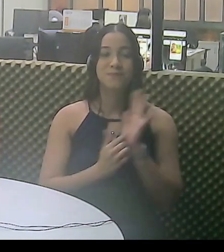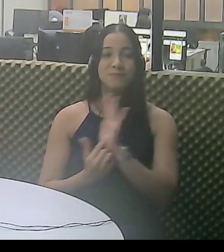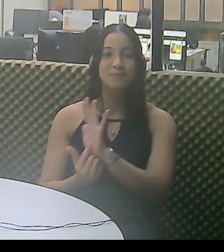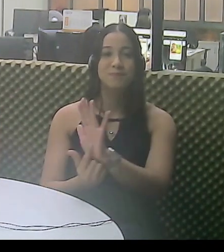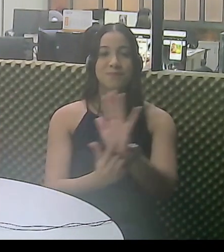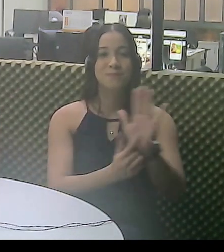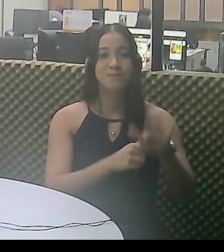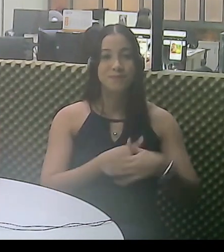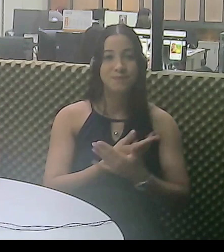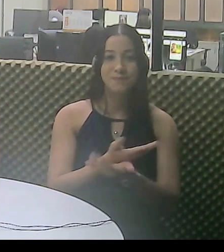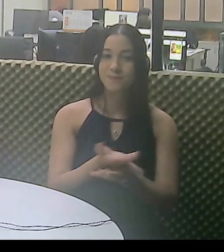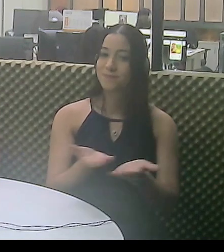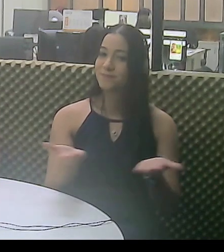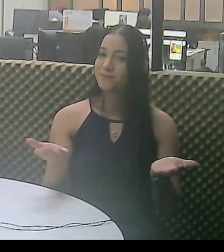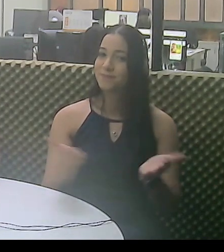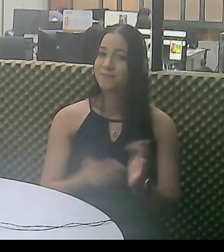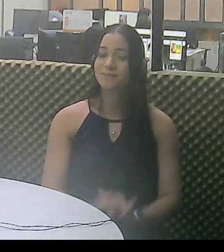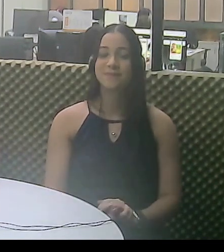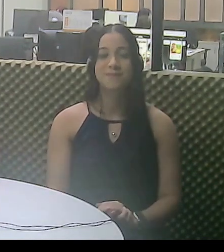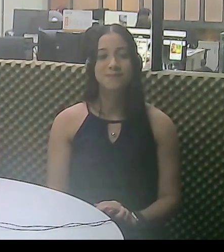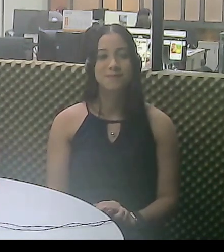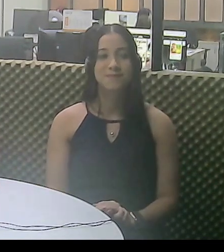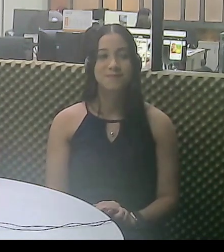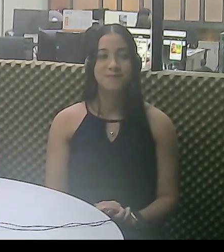Uberlândia no ar pra você.